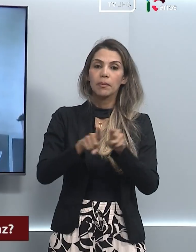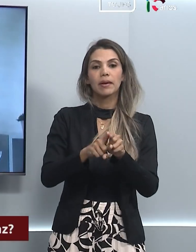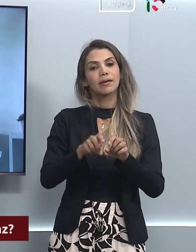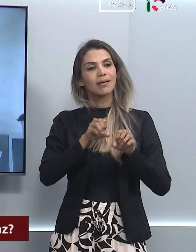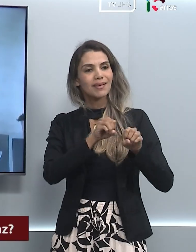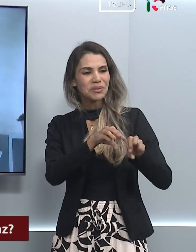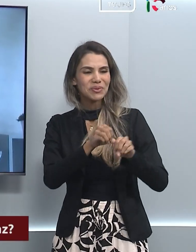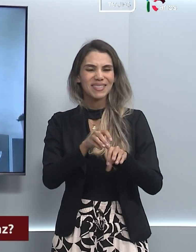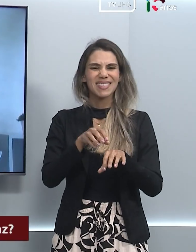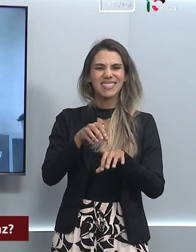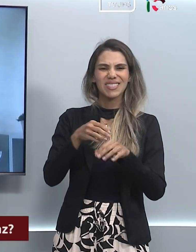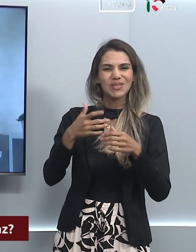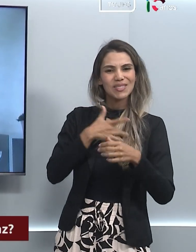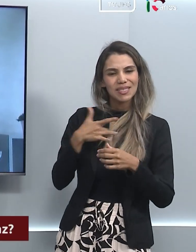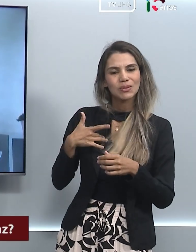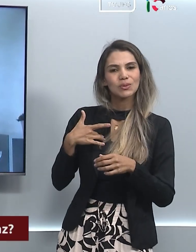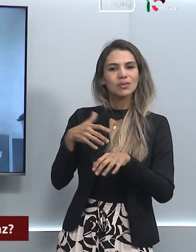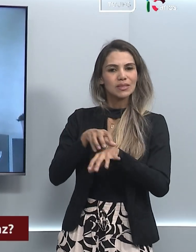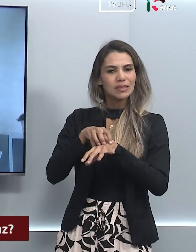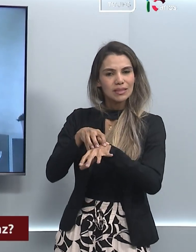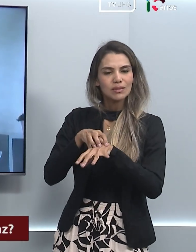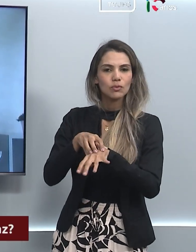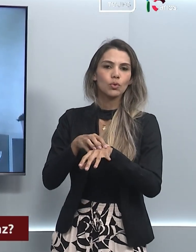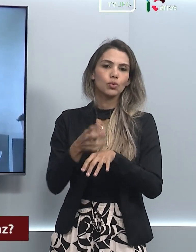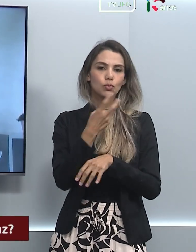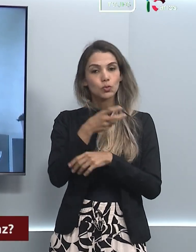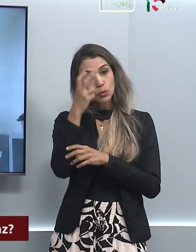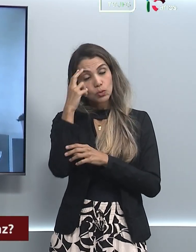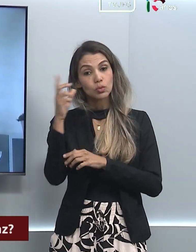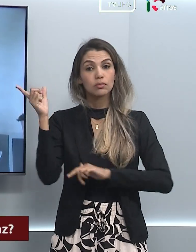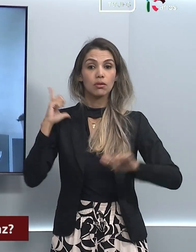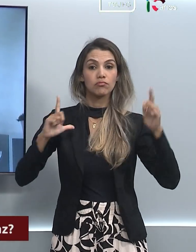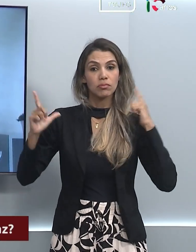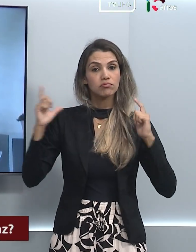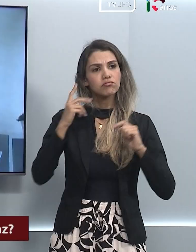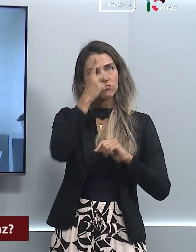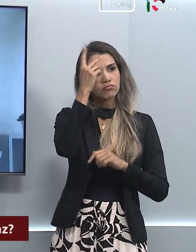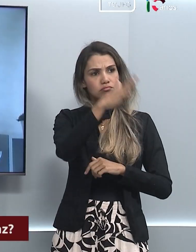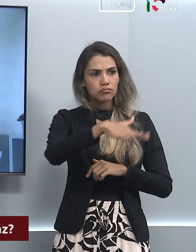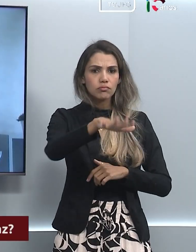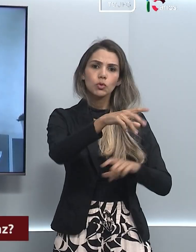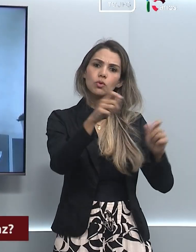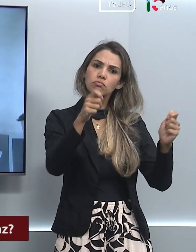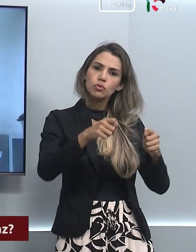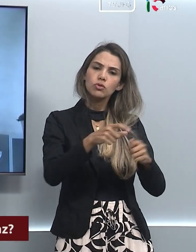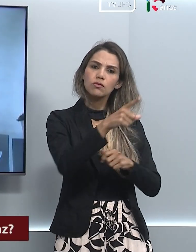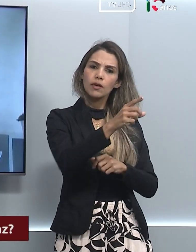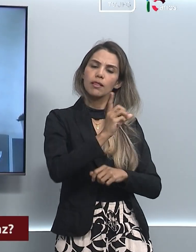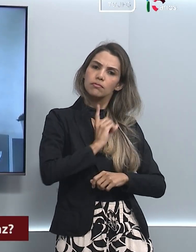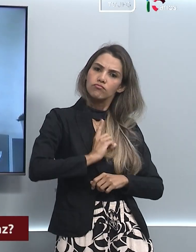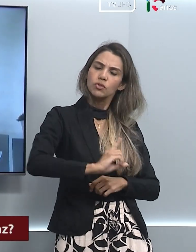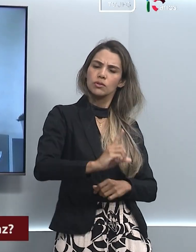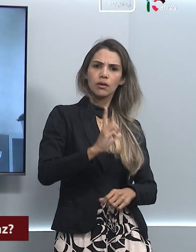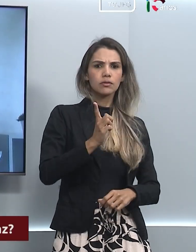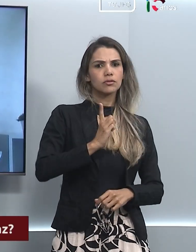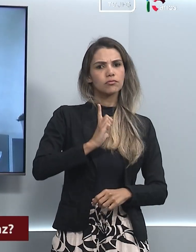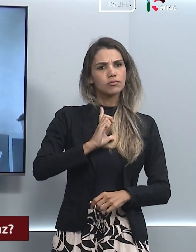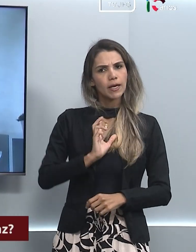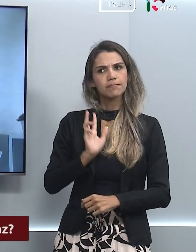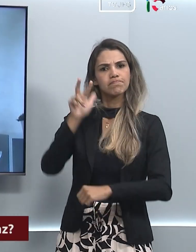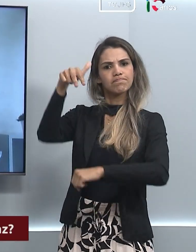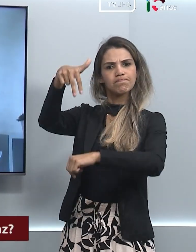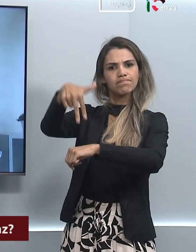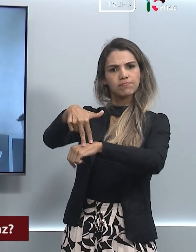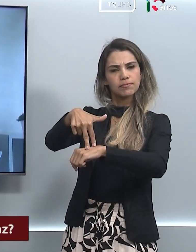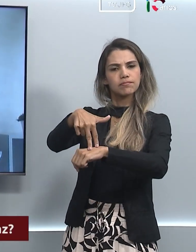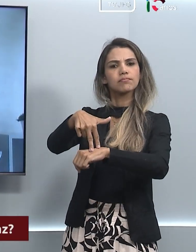transporte, cultura, lazer, onde essas pessoas terão, então, o direito de estar como as